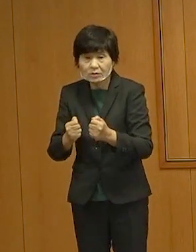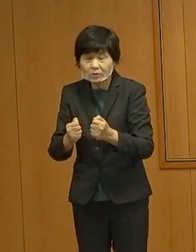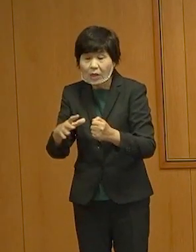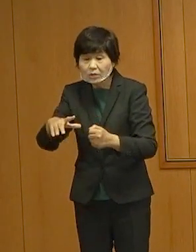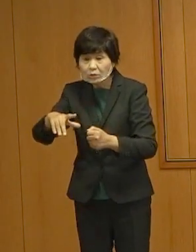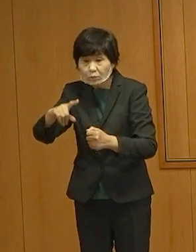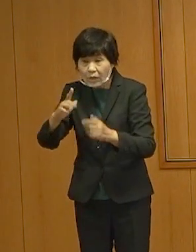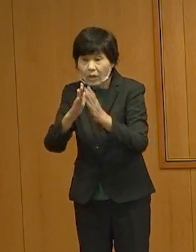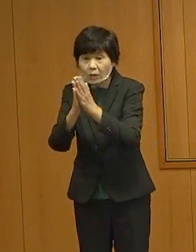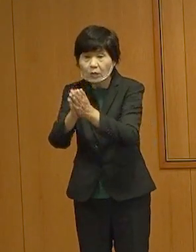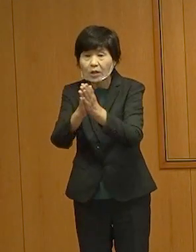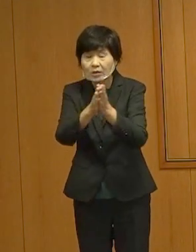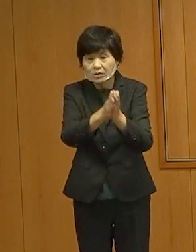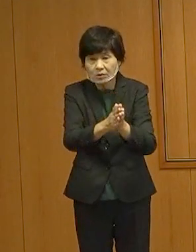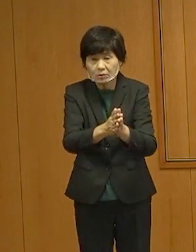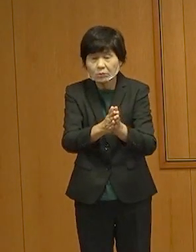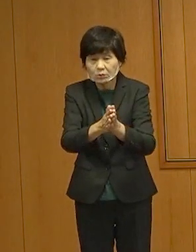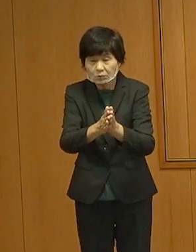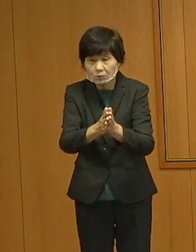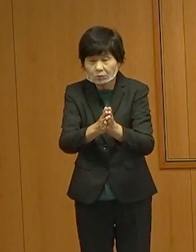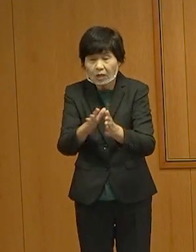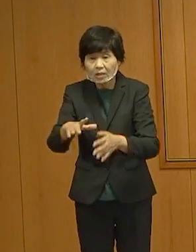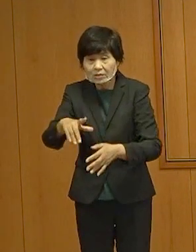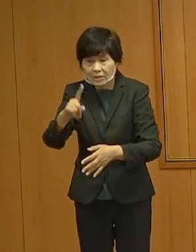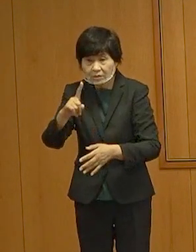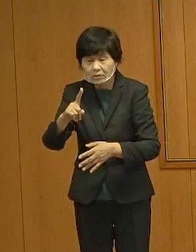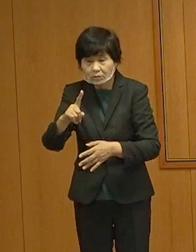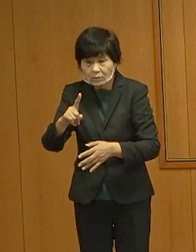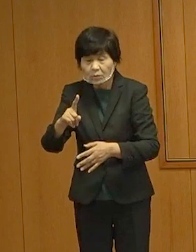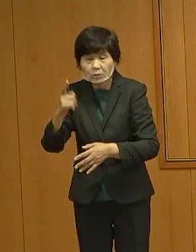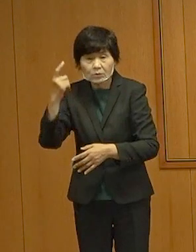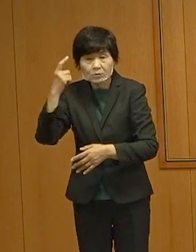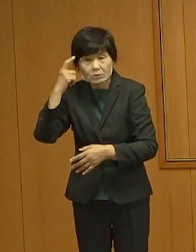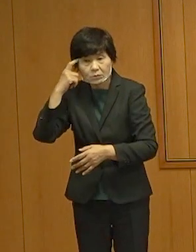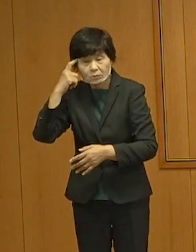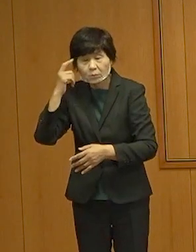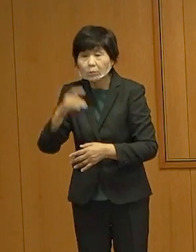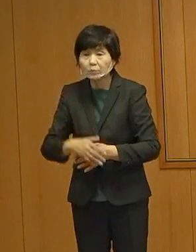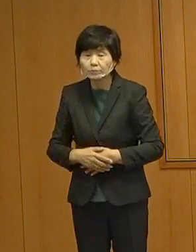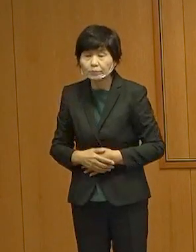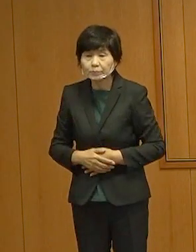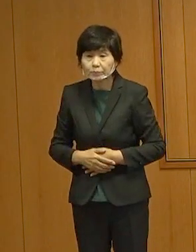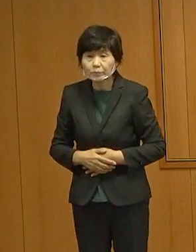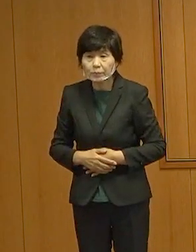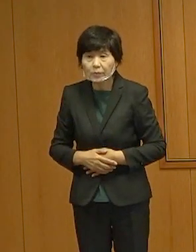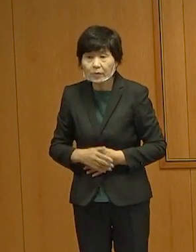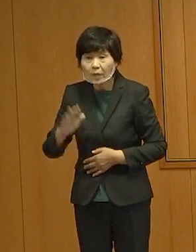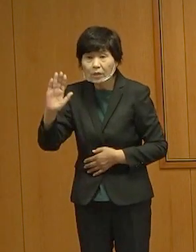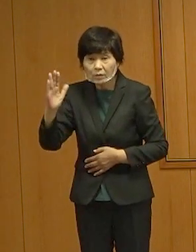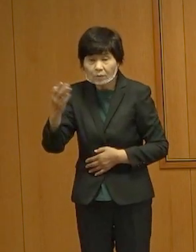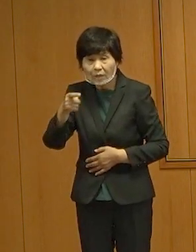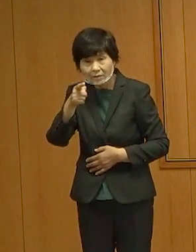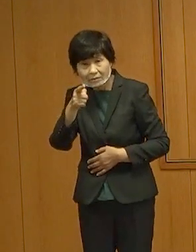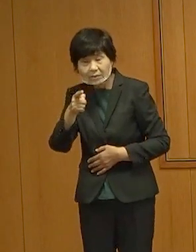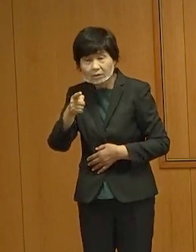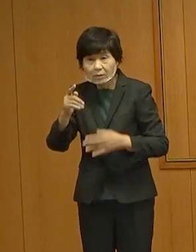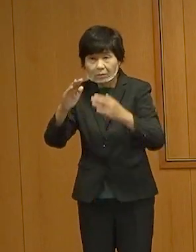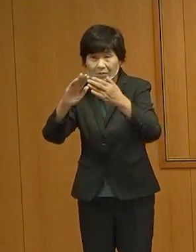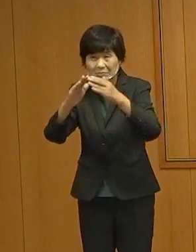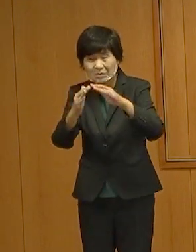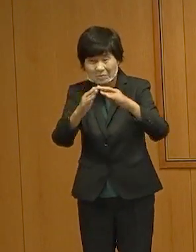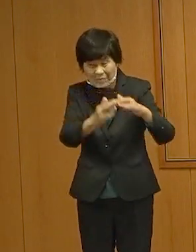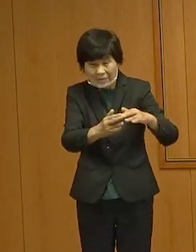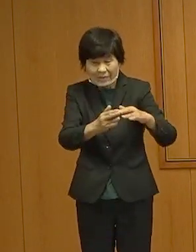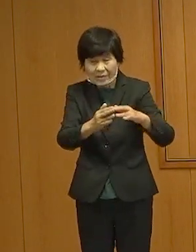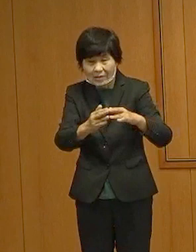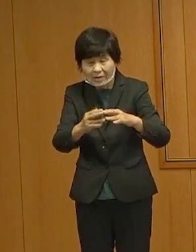所有者が分かればお願いしていくっていうのが基本的な行政の立場だと思うんですけど、あれだけこうちょっとなんかガタガタってな